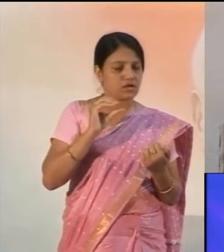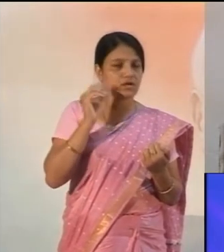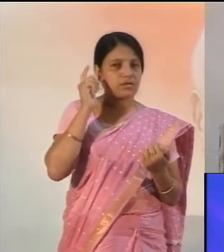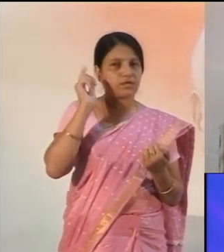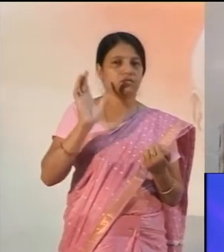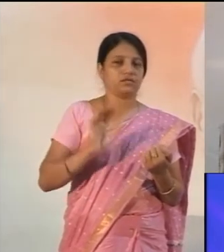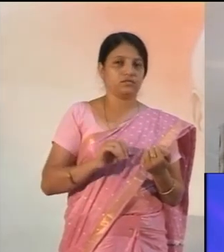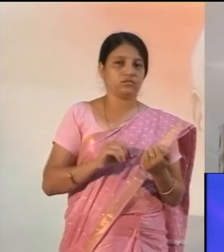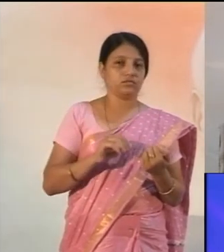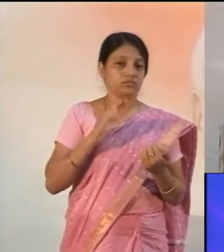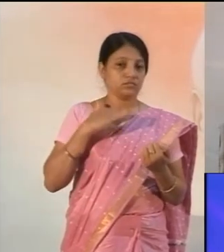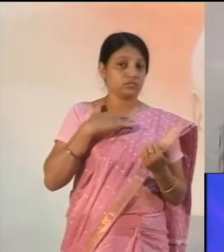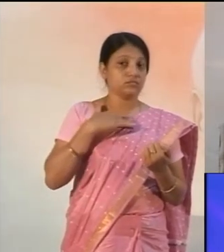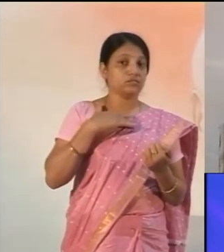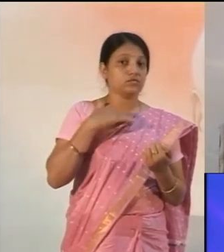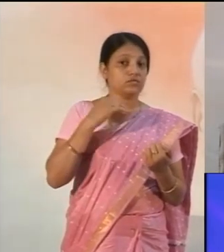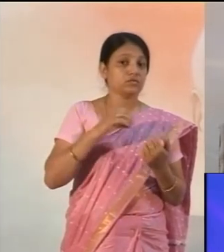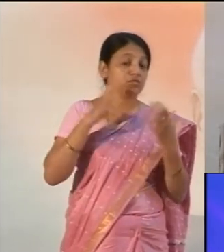मुझसे भी ज़्यादा याद करने वाले